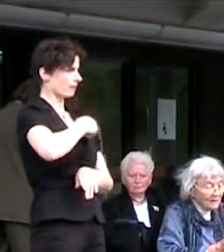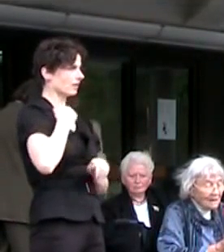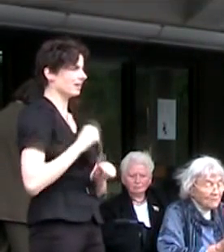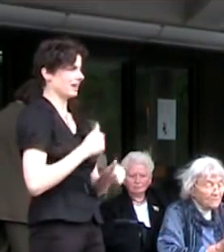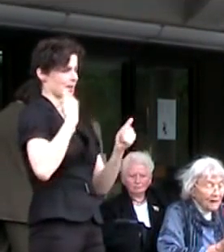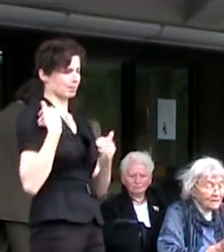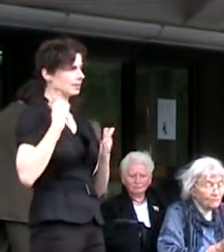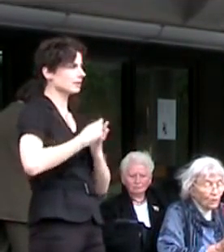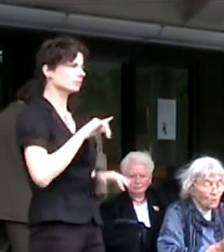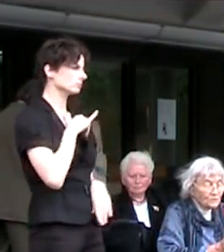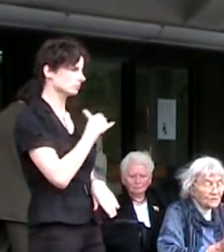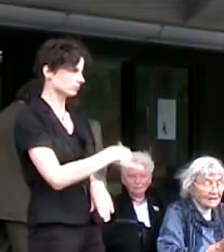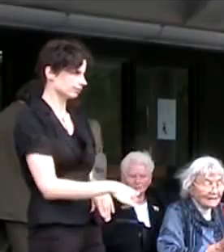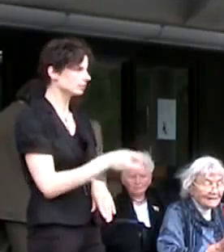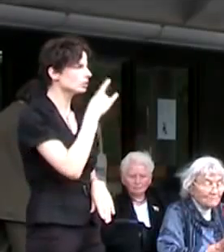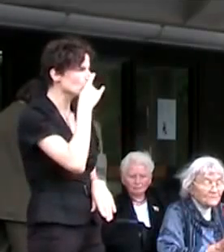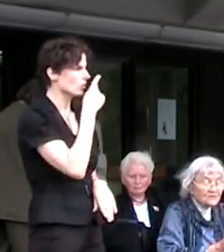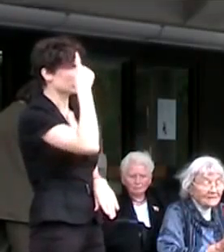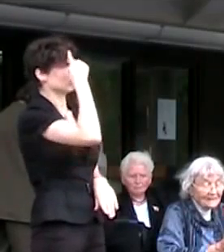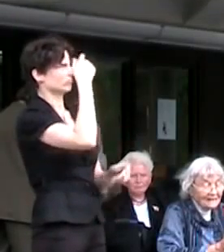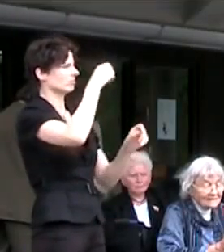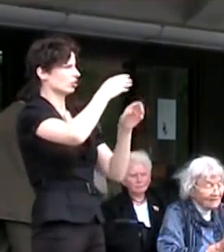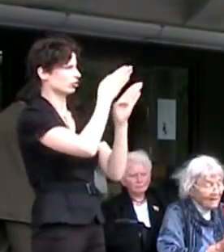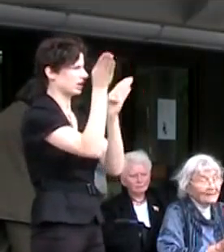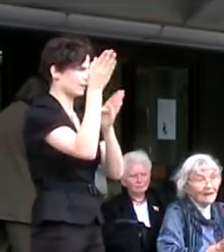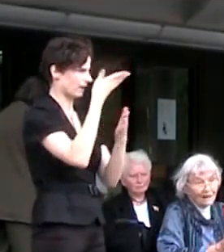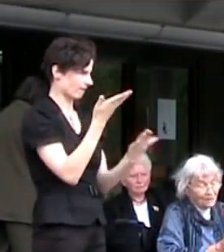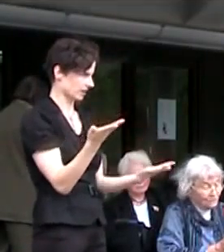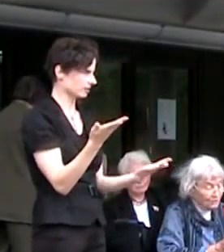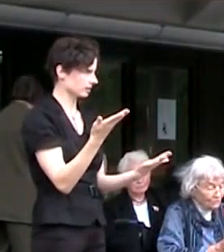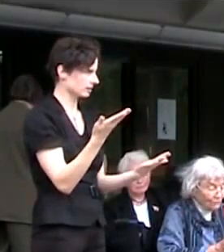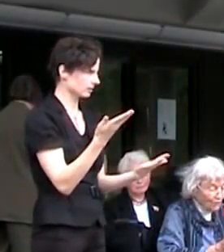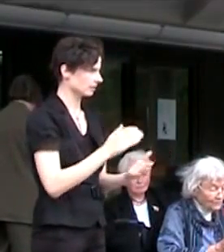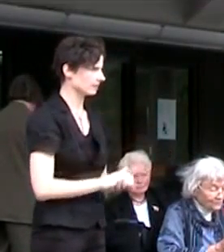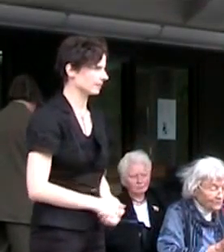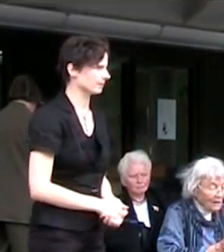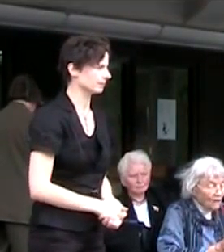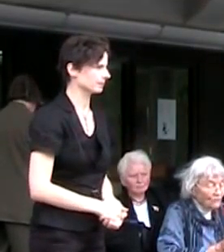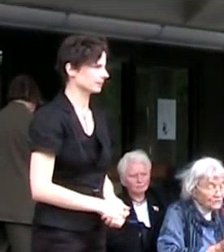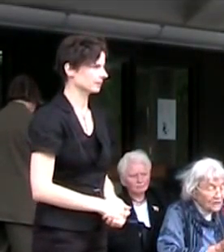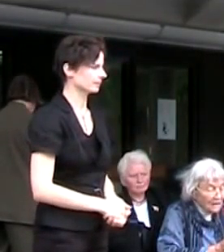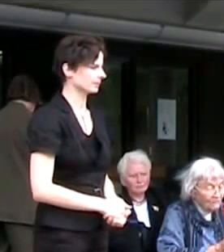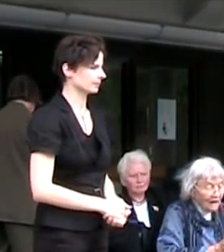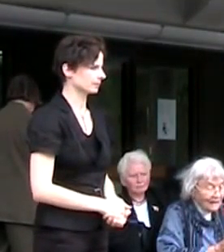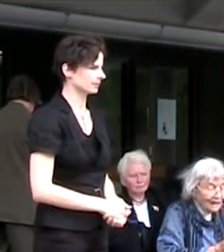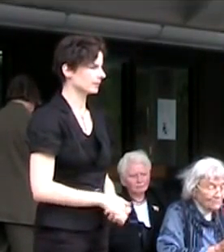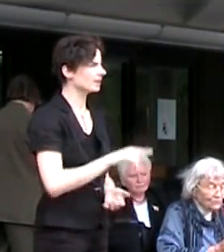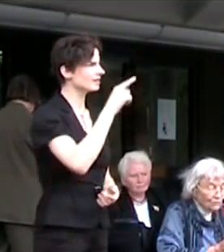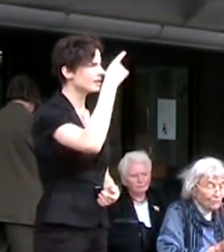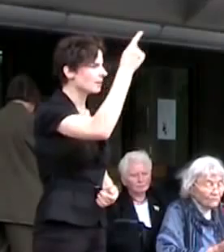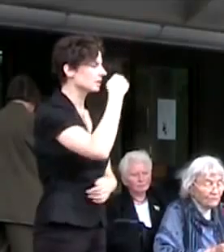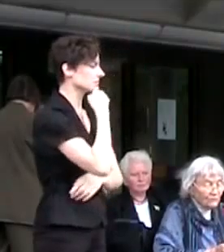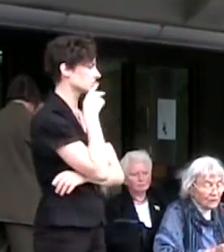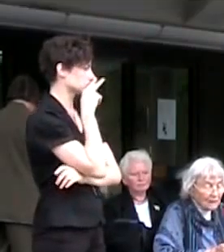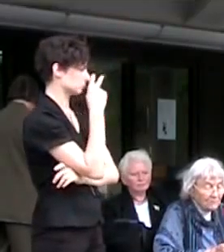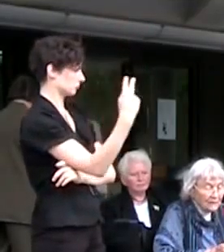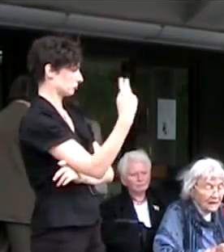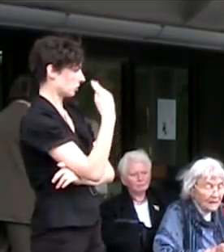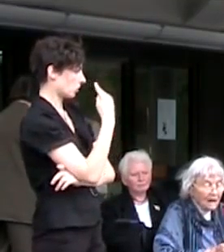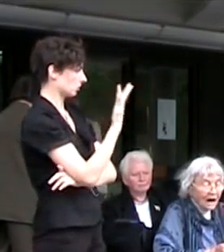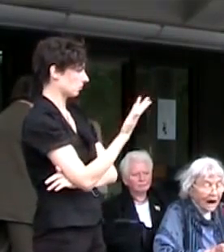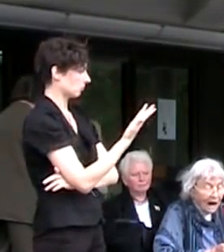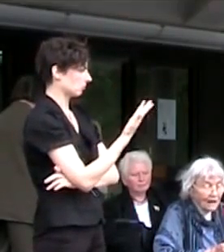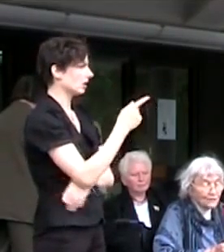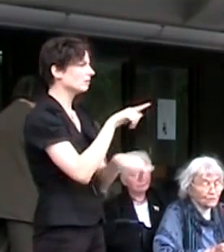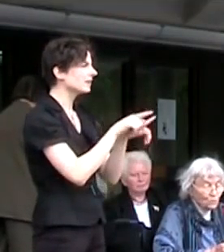Psyche-Inhalte mit meinen vorausgegangenen Lebenskrisen gar nicht wissen wollten. Für sie war ebenso wie für